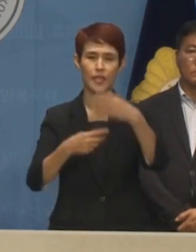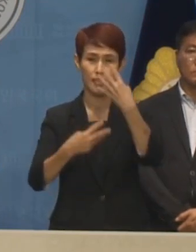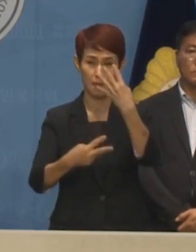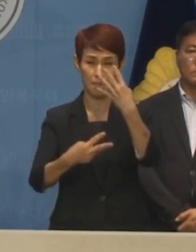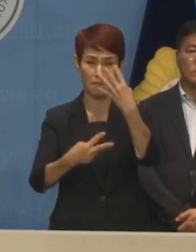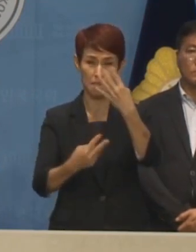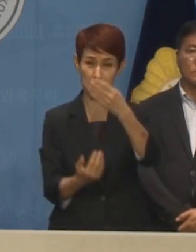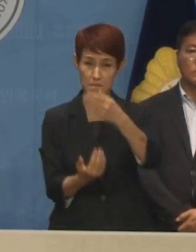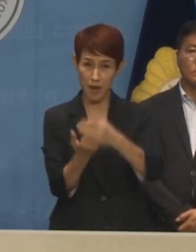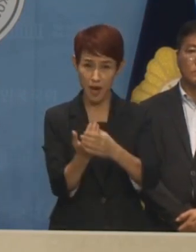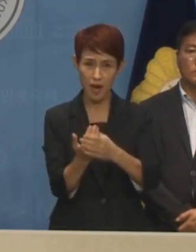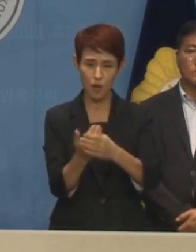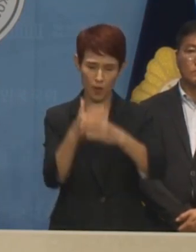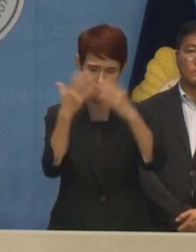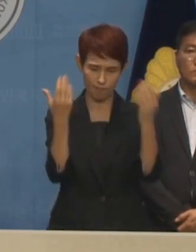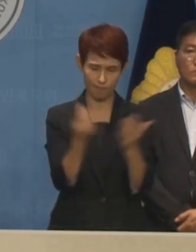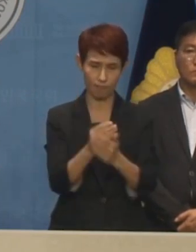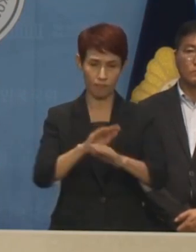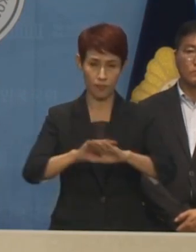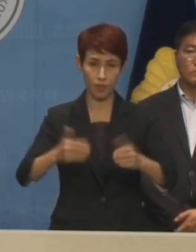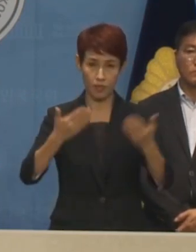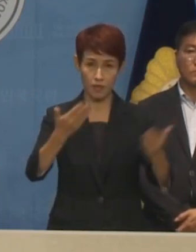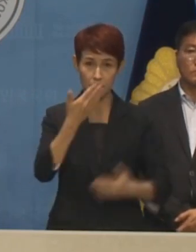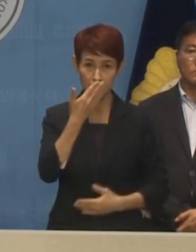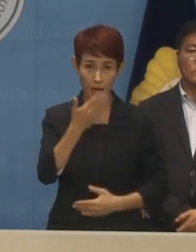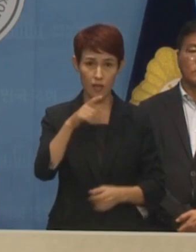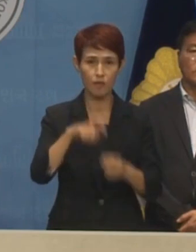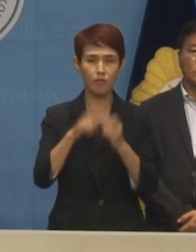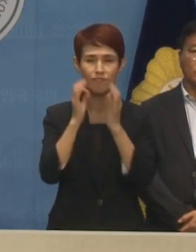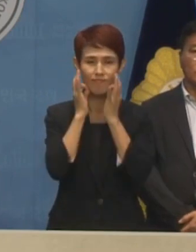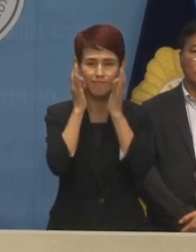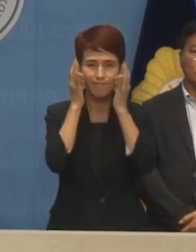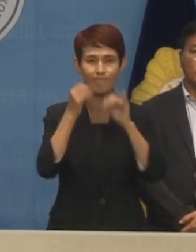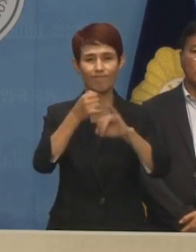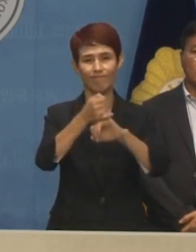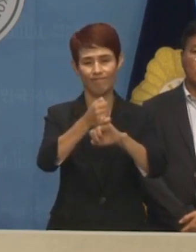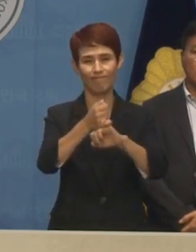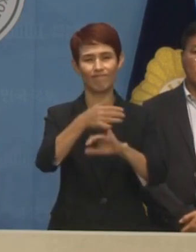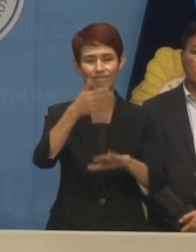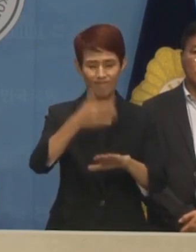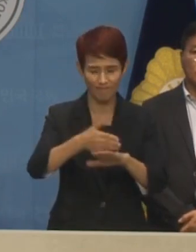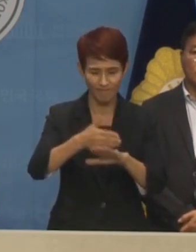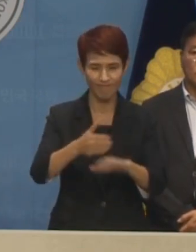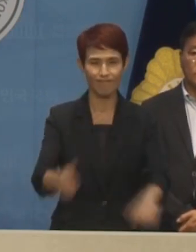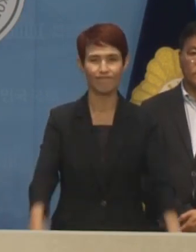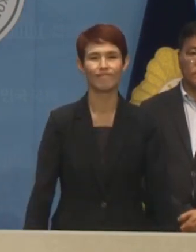4.3이 완전한 해결에 최선을 다하겠습니다. 감사합니다.